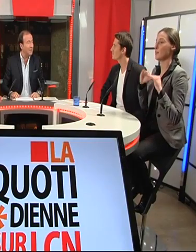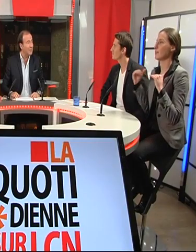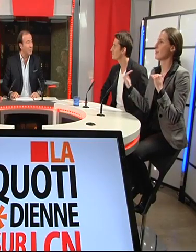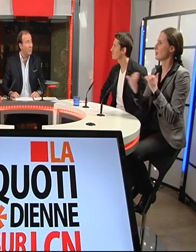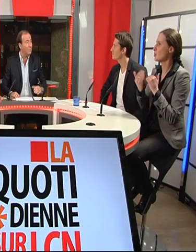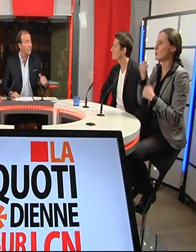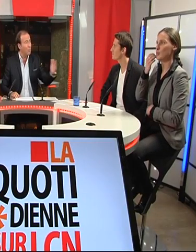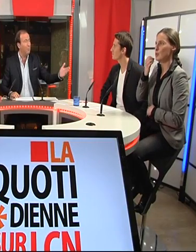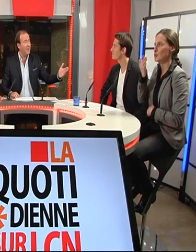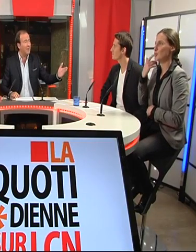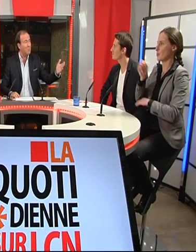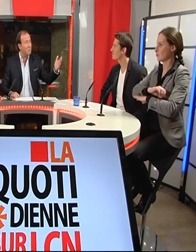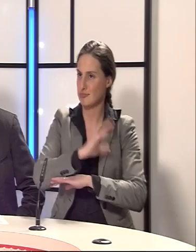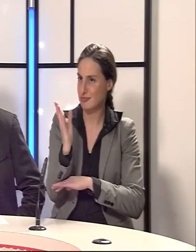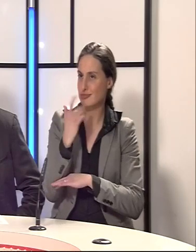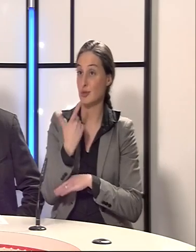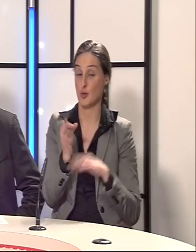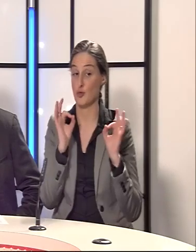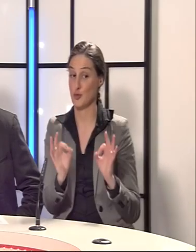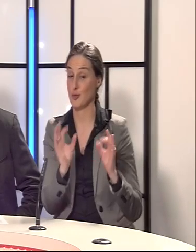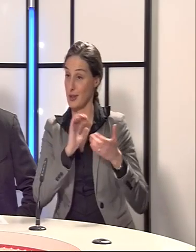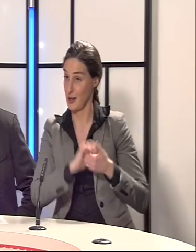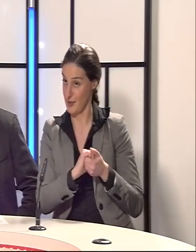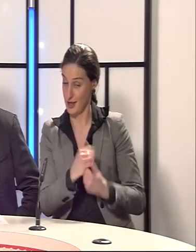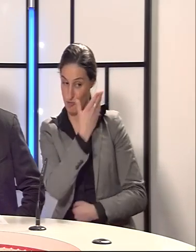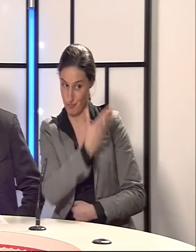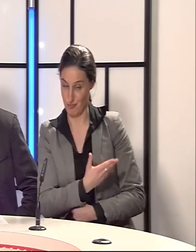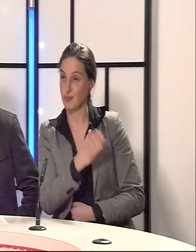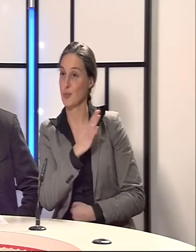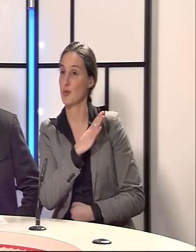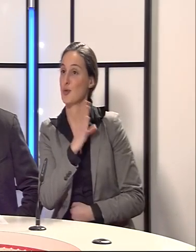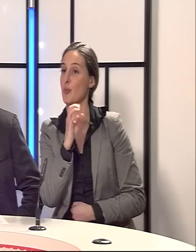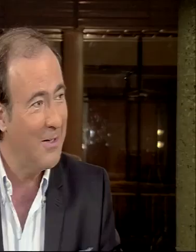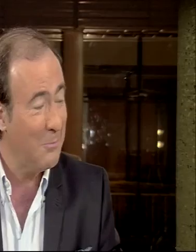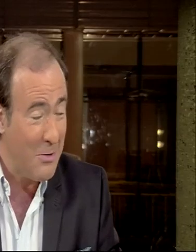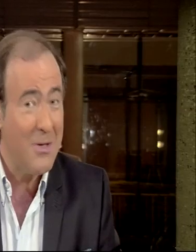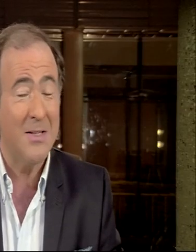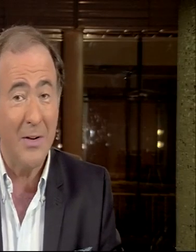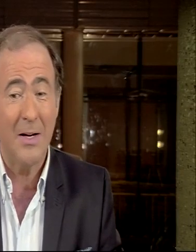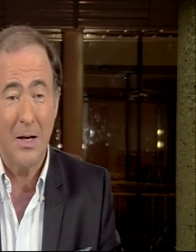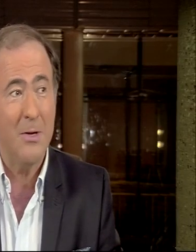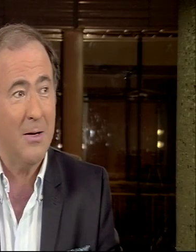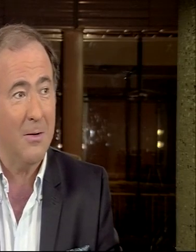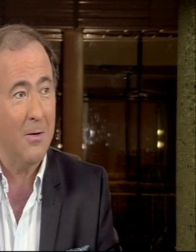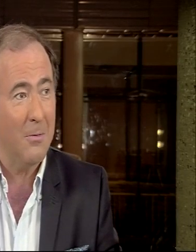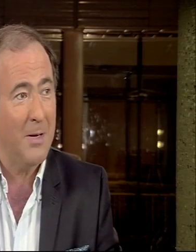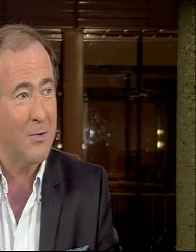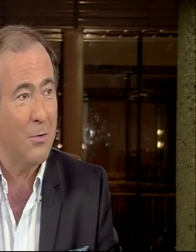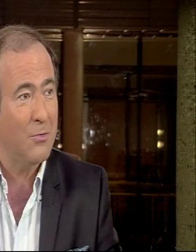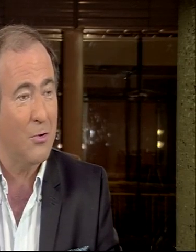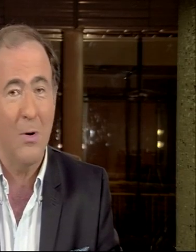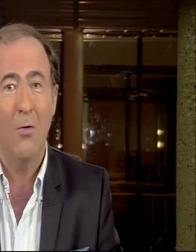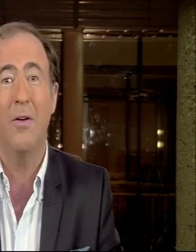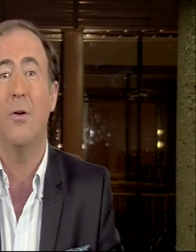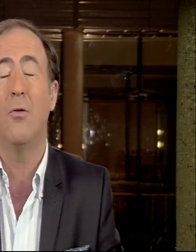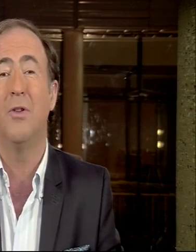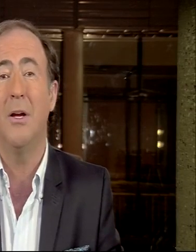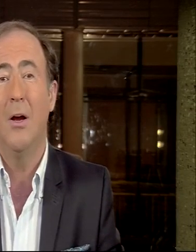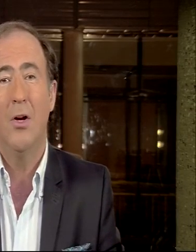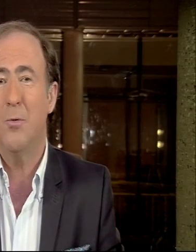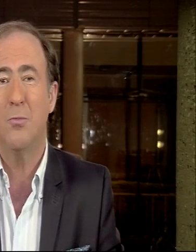quotidienne, avec mon compère, mon complice, Félix Bollez. Bonsoir Sylvain. Bonsoir. Mais oui, ça va très très bien parce que ce soir, on va